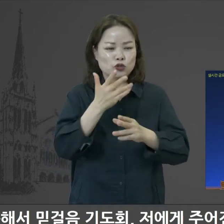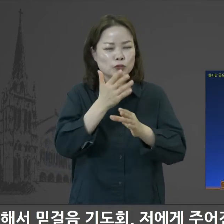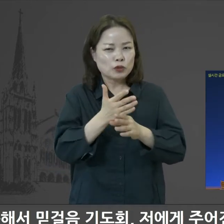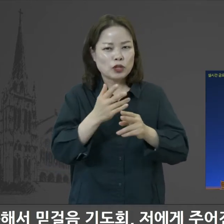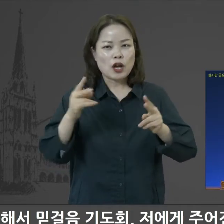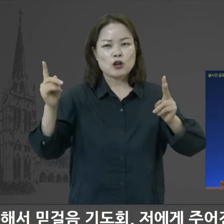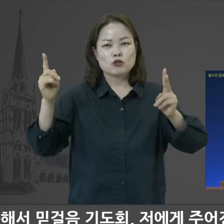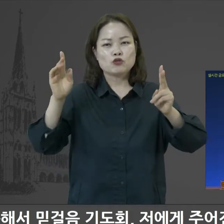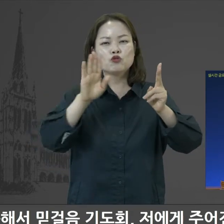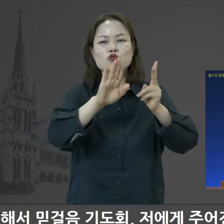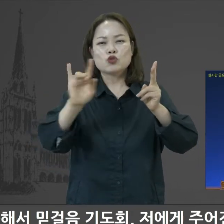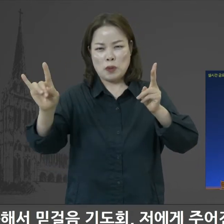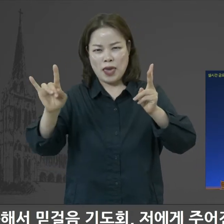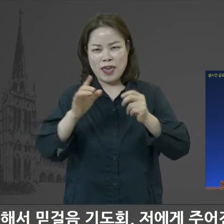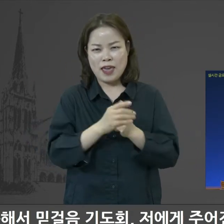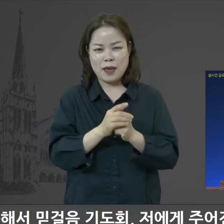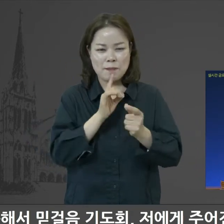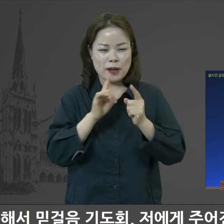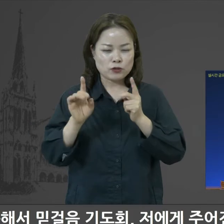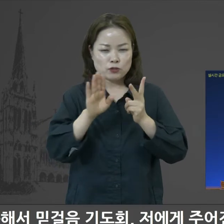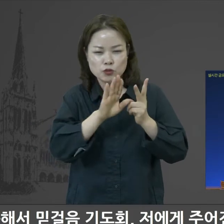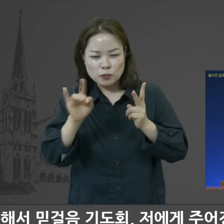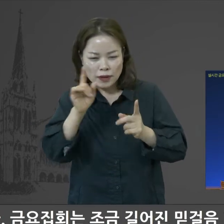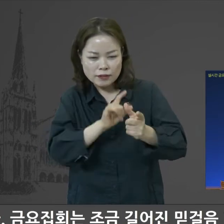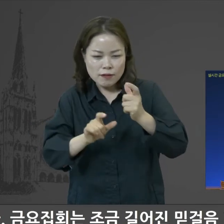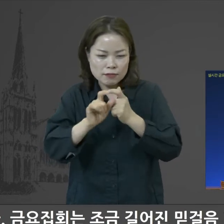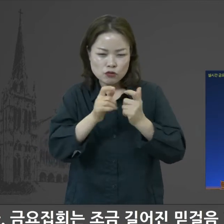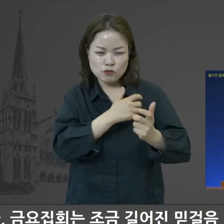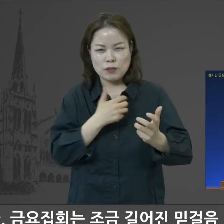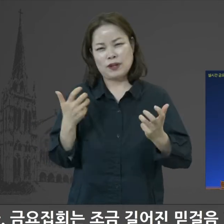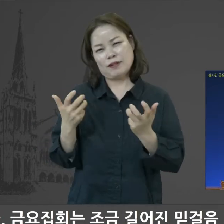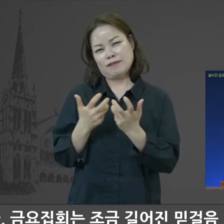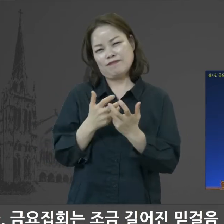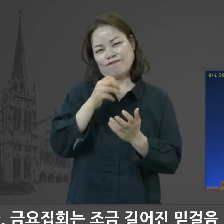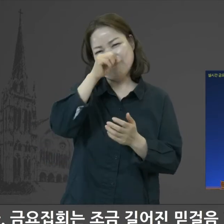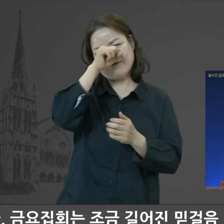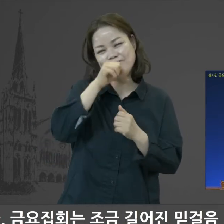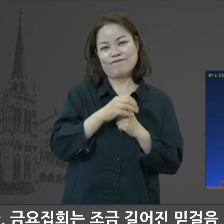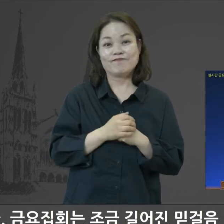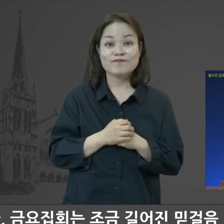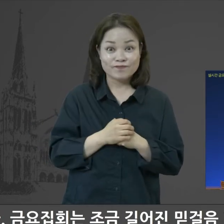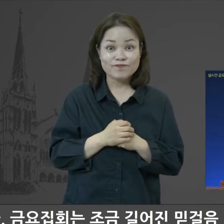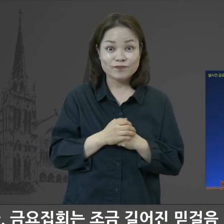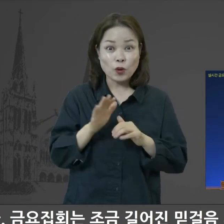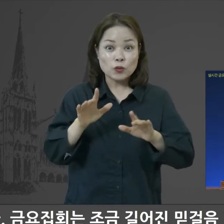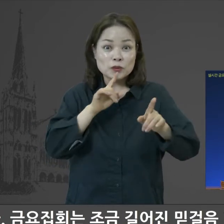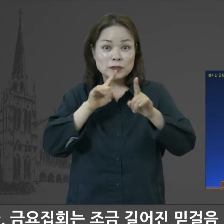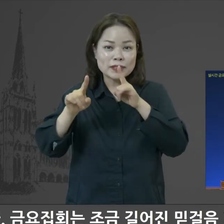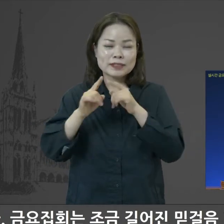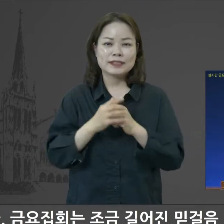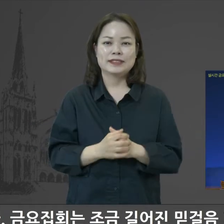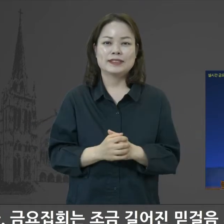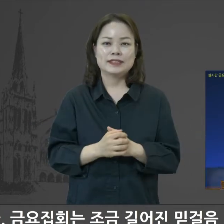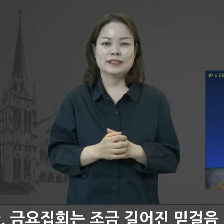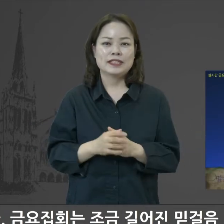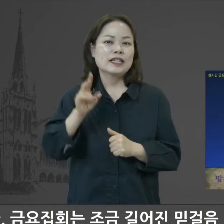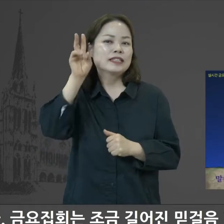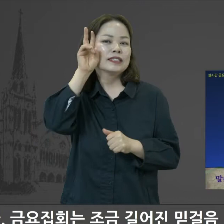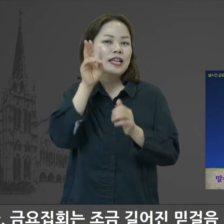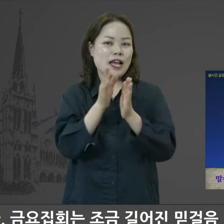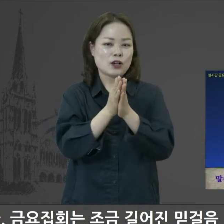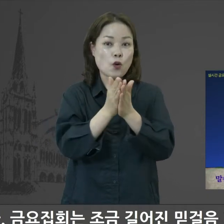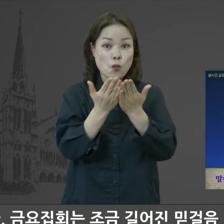2배 되고요, 말씀 시간도 2배 돼서 저는 참 좋습니다. 오늘 말씀은